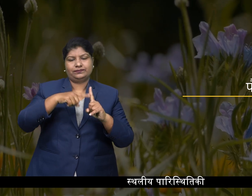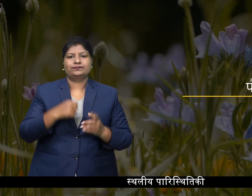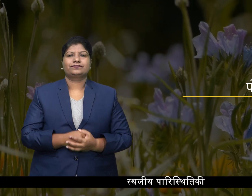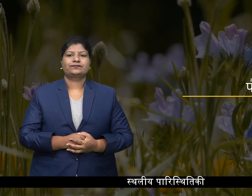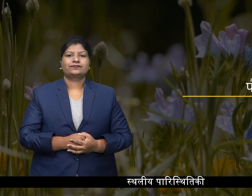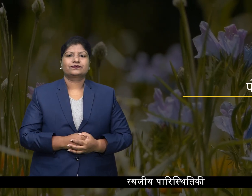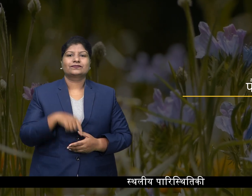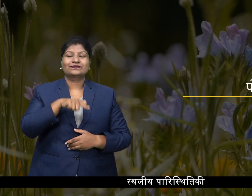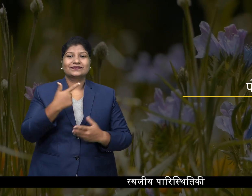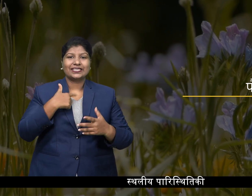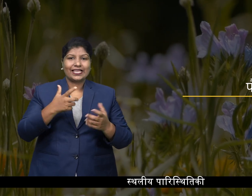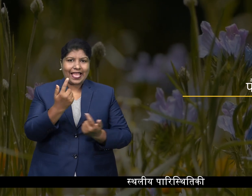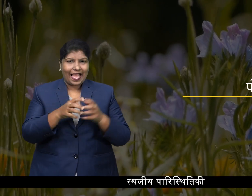स्थलीय पारिस्थितिकी